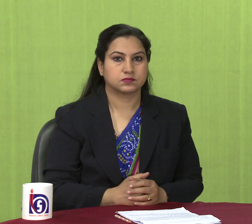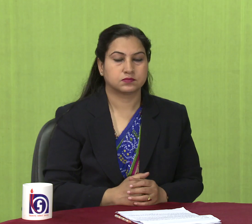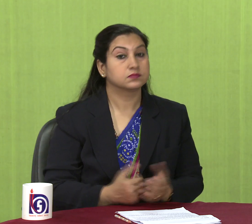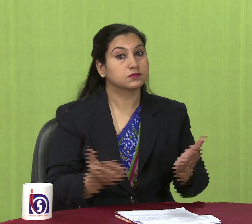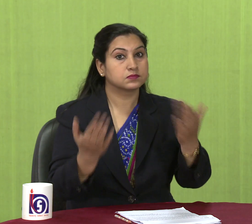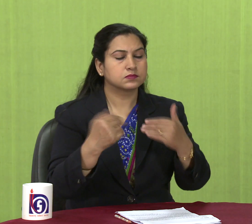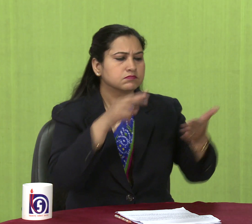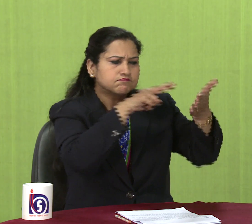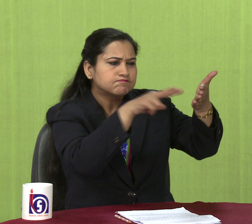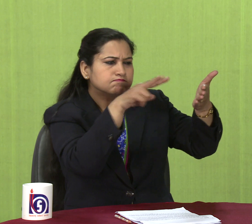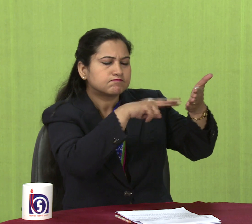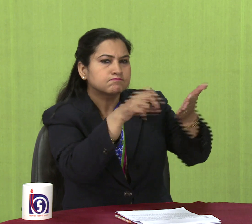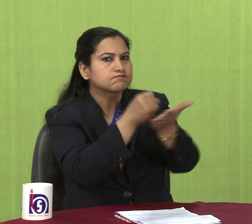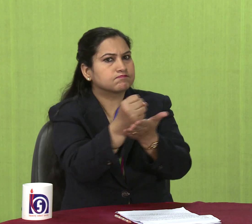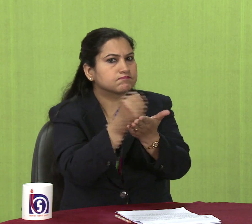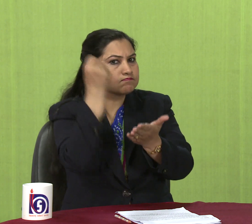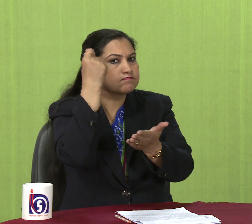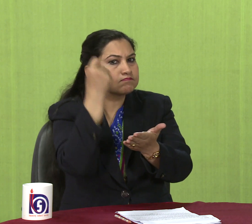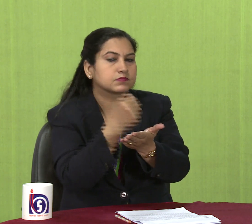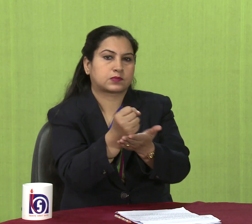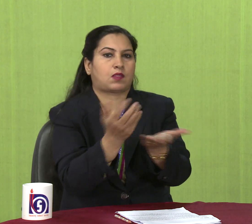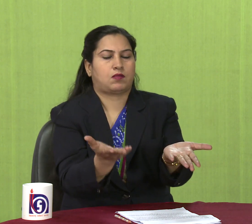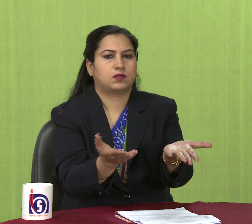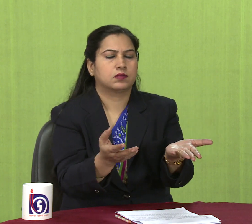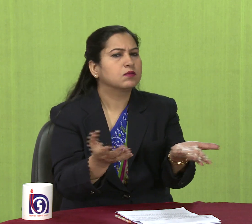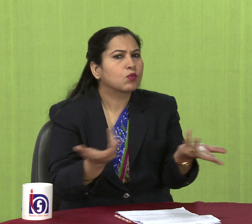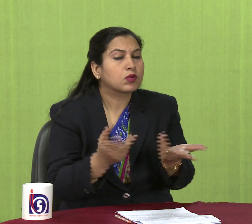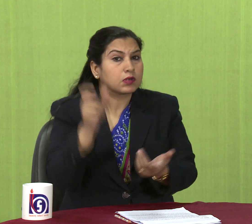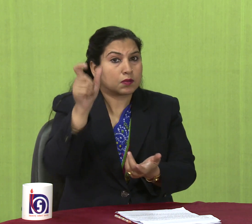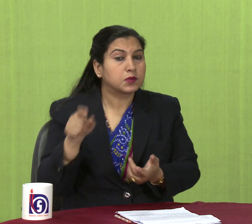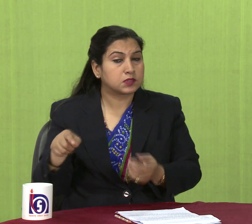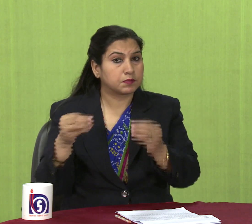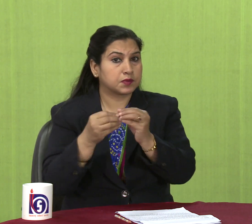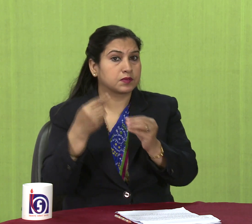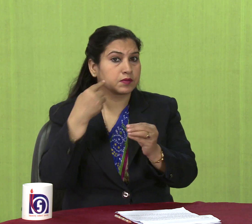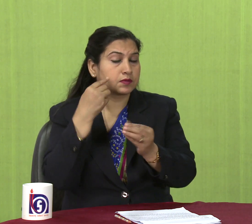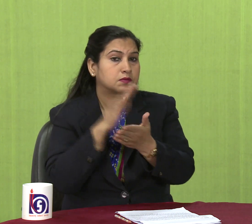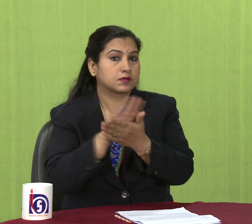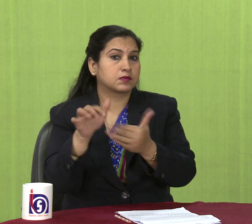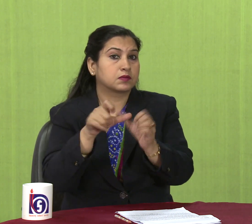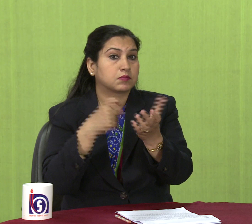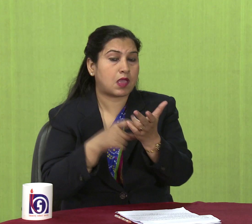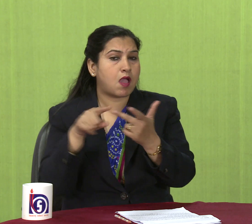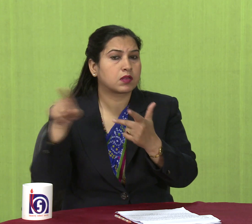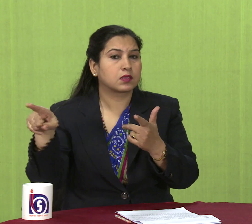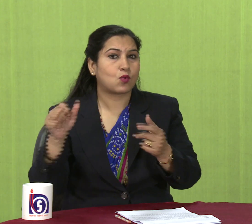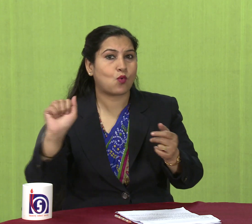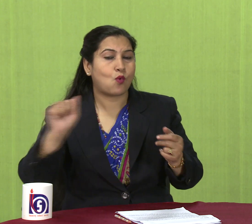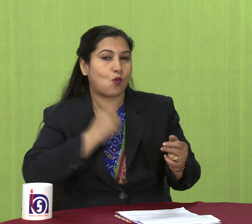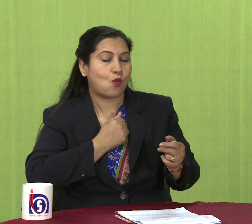आइए समझने का प्रयास करते हैं कि बिहारी अपने प्रिय की याद आने के